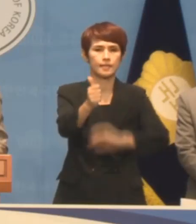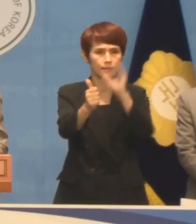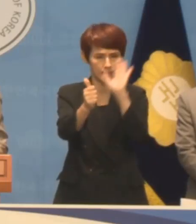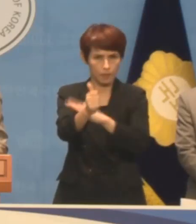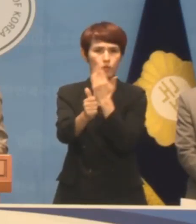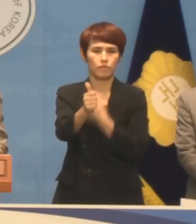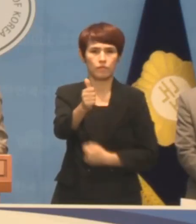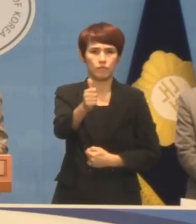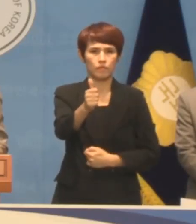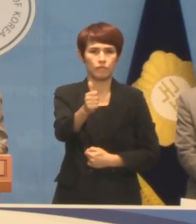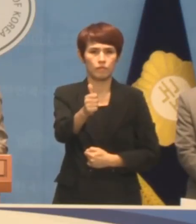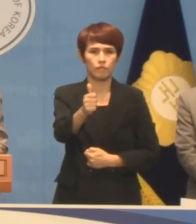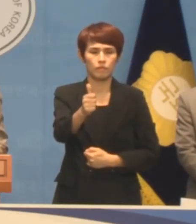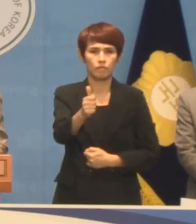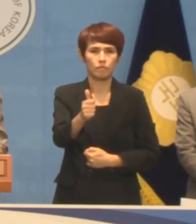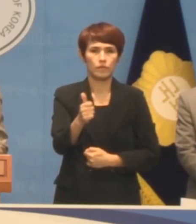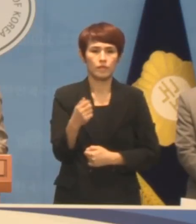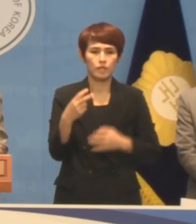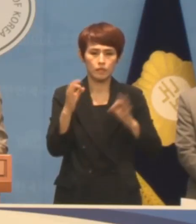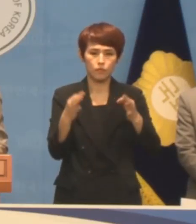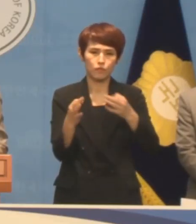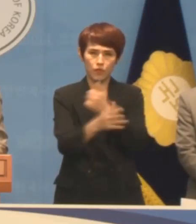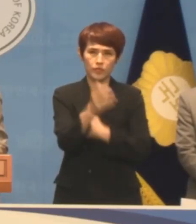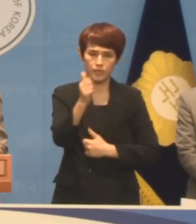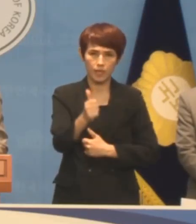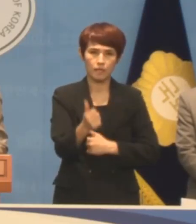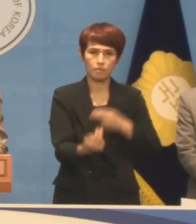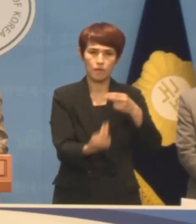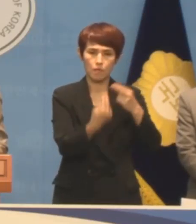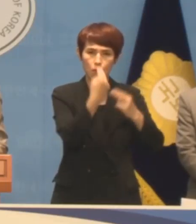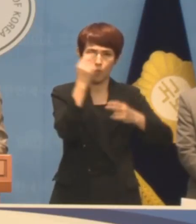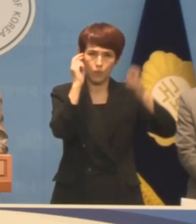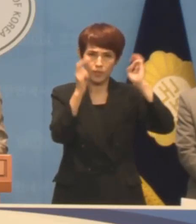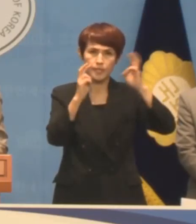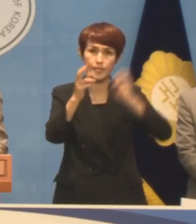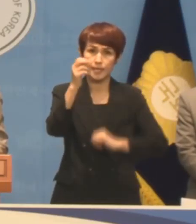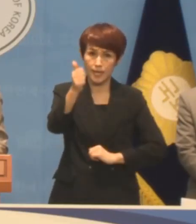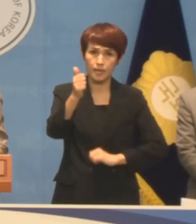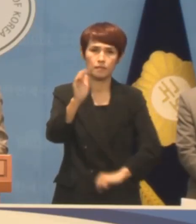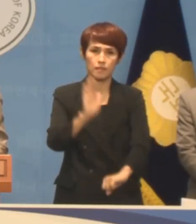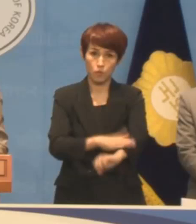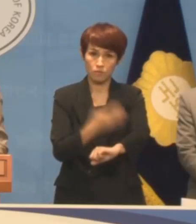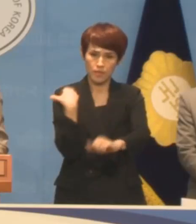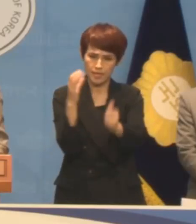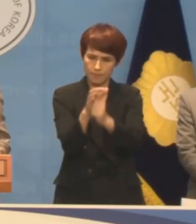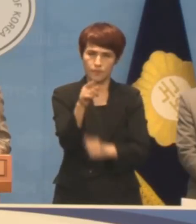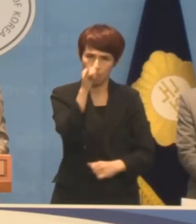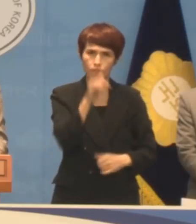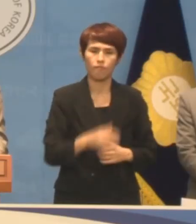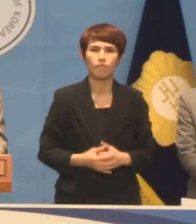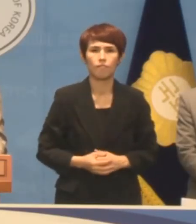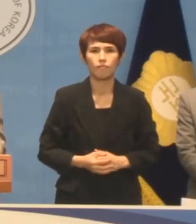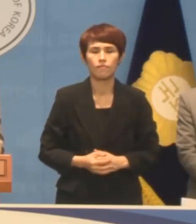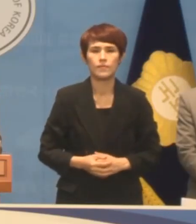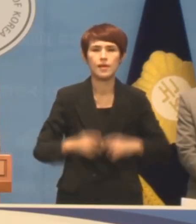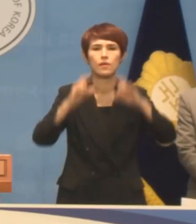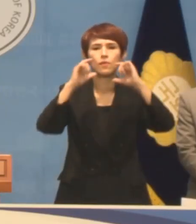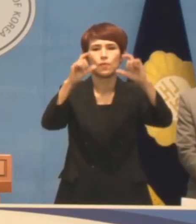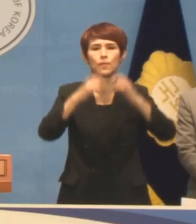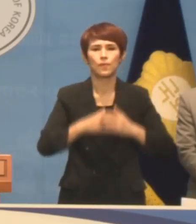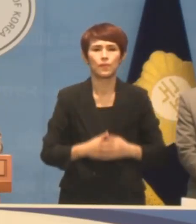것이고 금융위원장 그리고 예금보험공사 사장 역시 책임으로부터 자유로울 수 없다는 점을 다시 한번